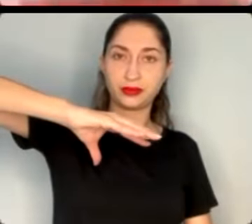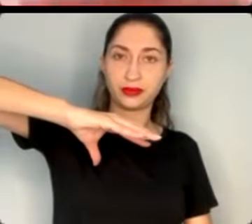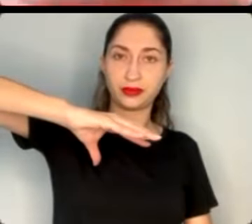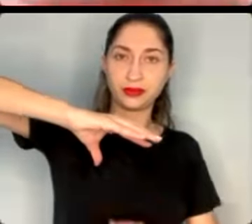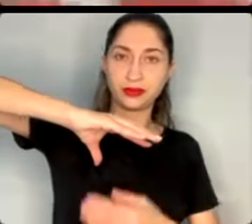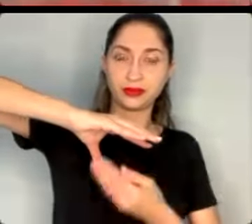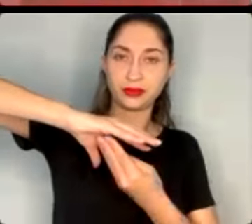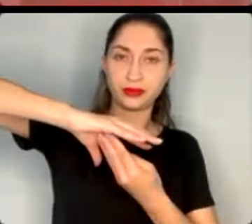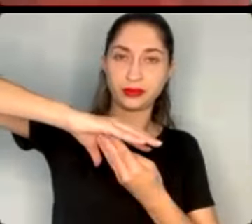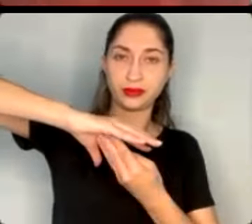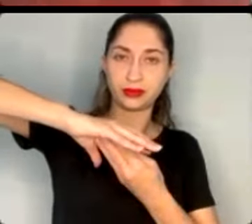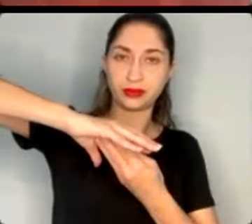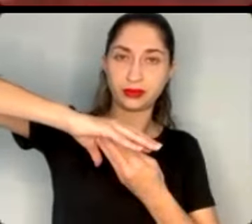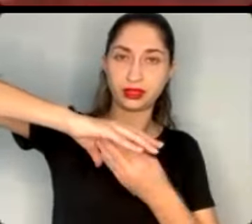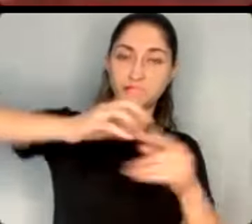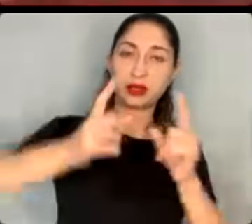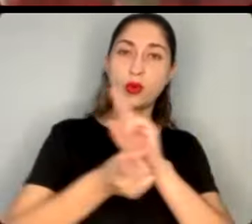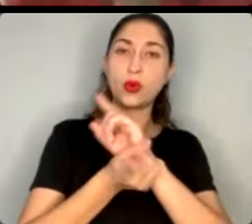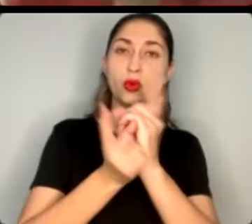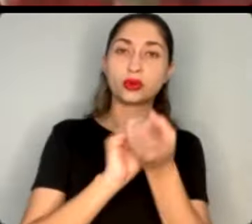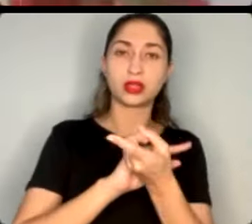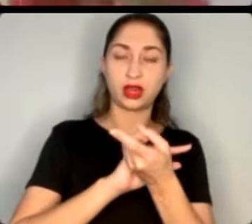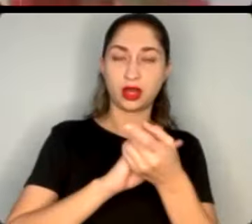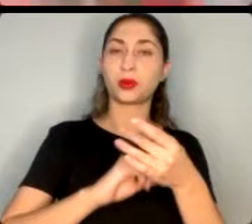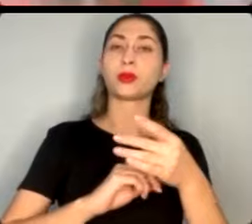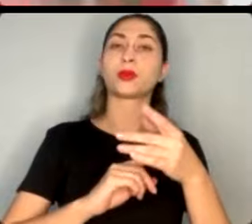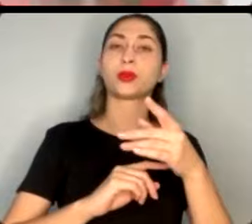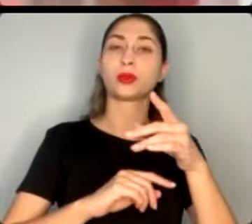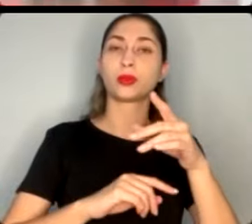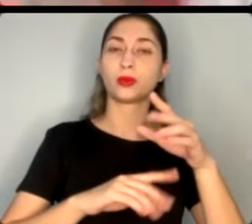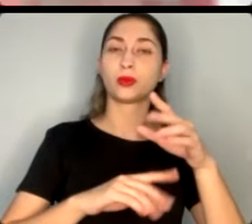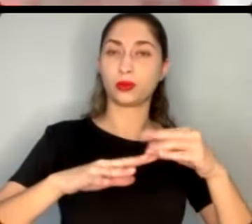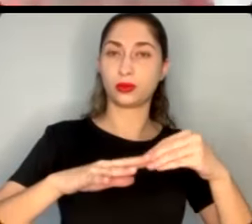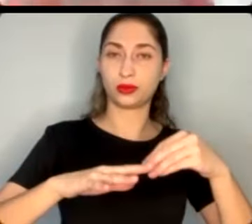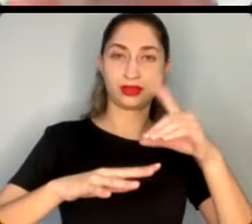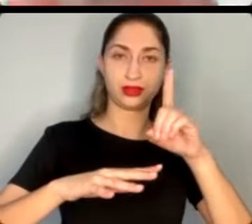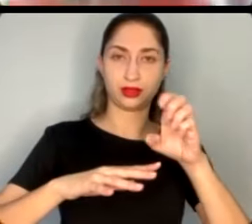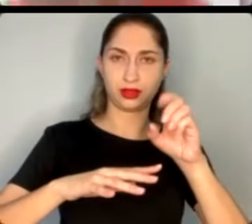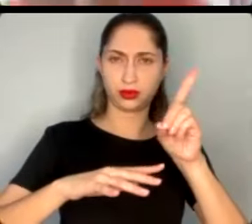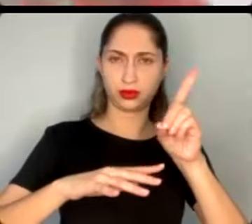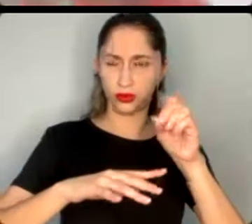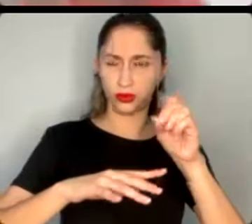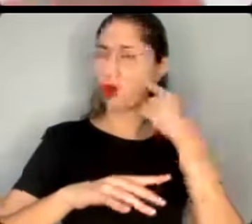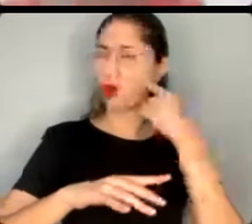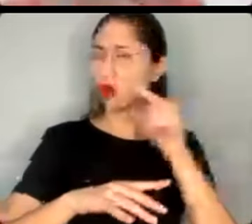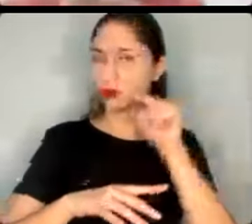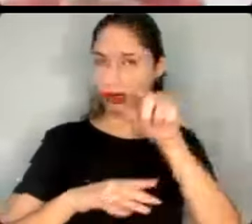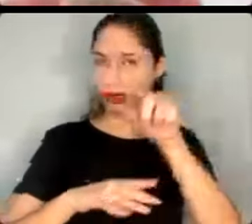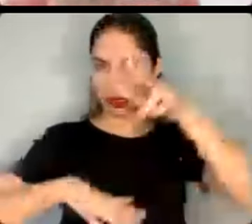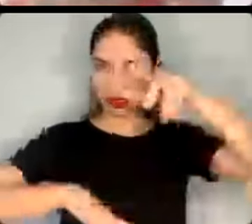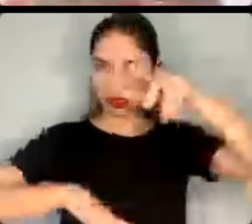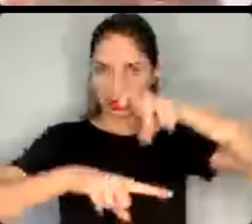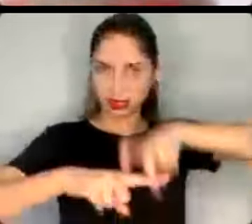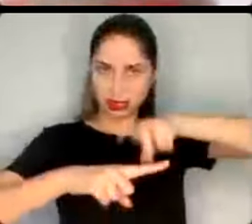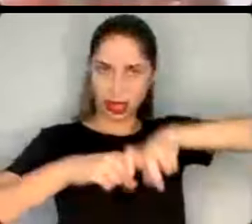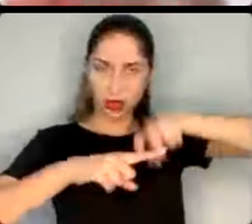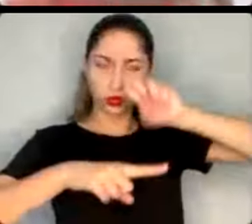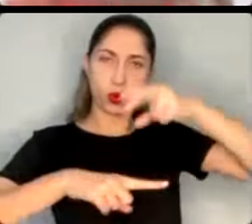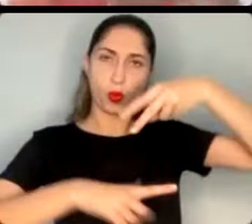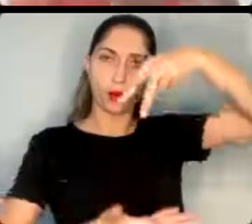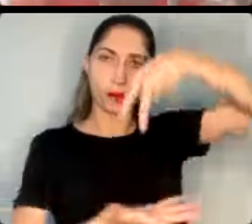uma oposição em relação aos dedos. Então, veja se você consegue aí, sentado de pé como você